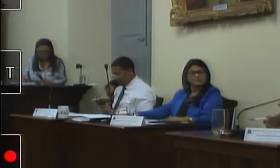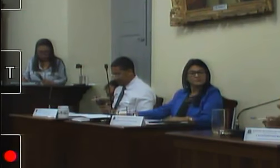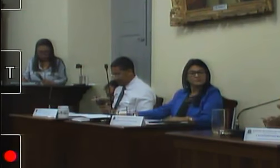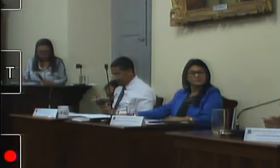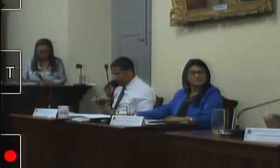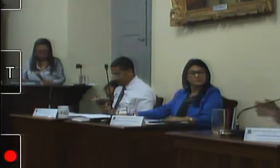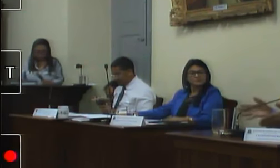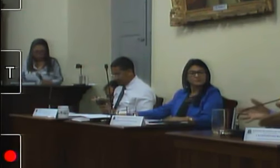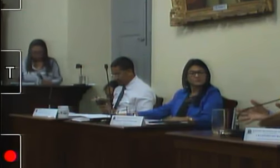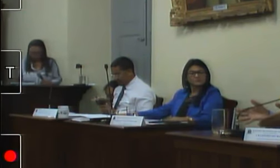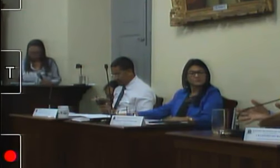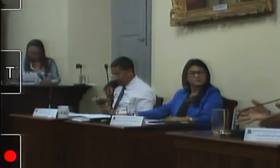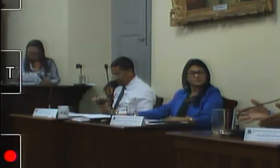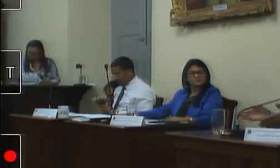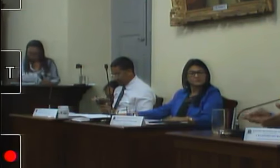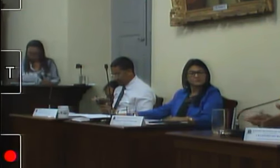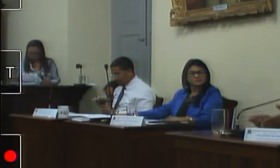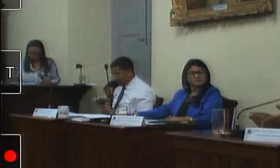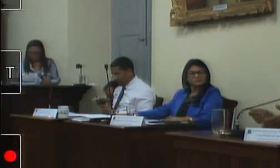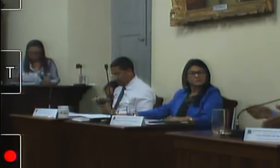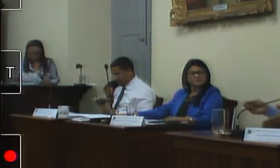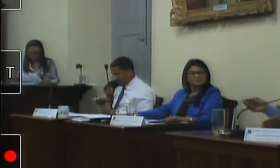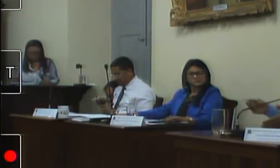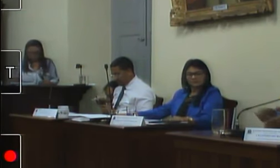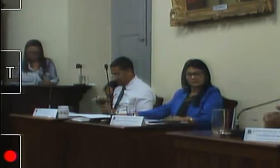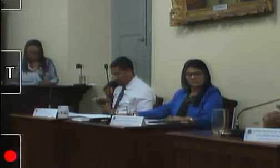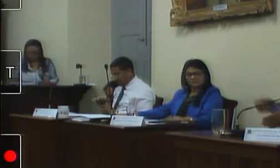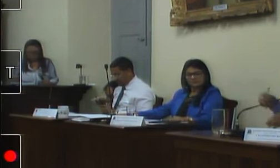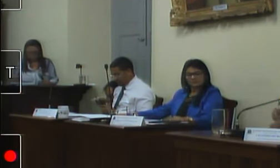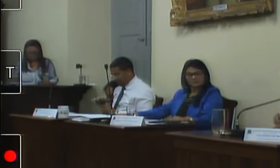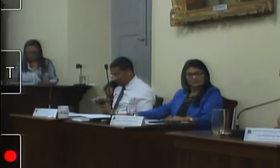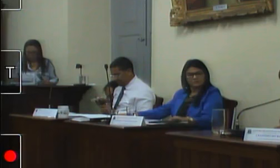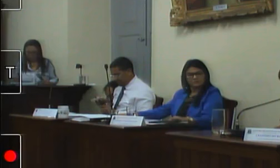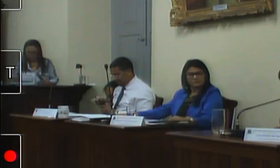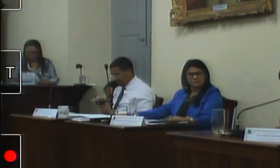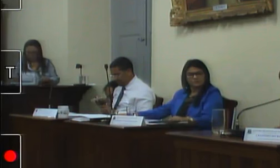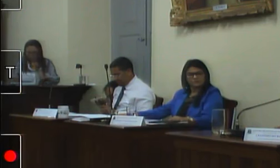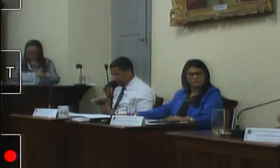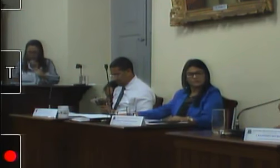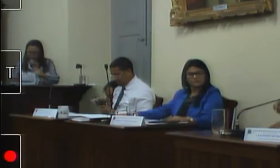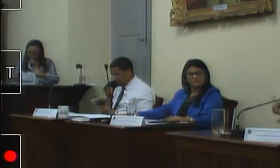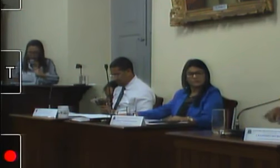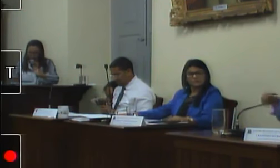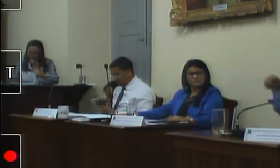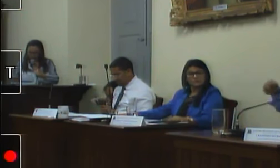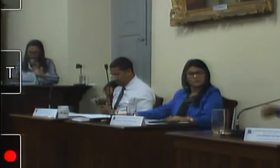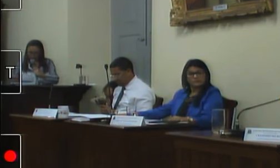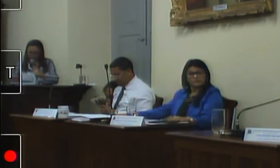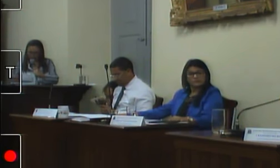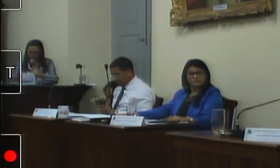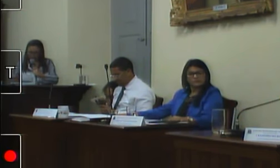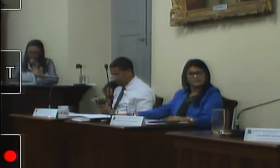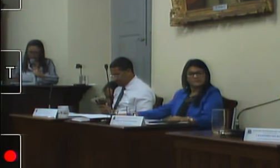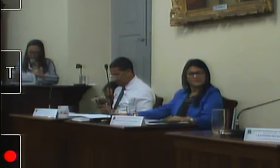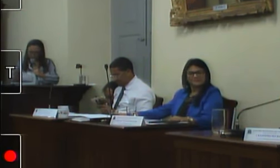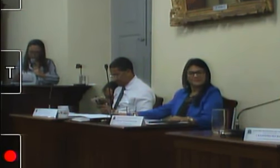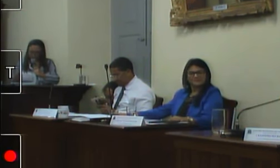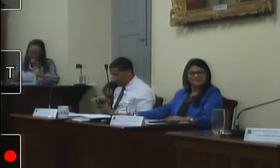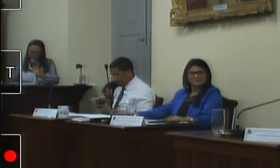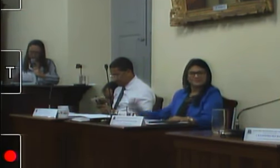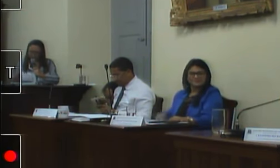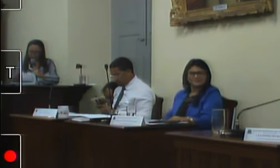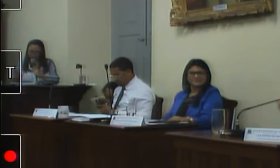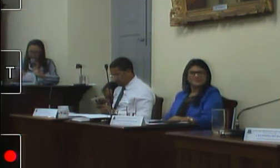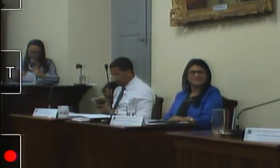fazer um leilão e usar esse dinheiro na saúde para melhorar as ambulâncias. Obrigado. Bom, vereador, em